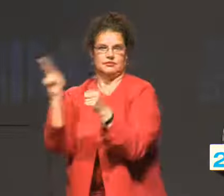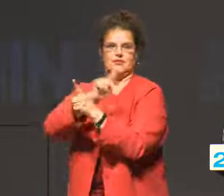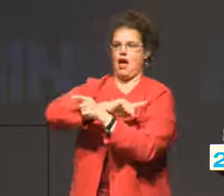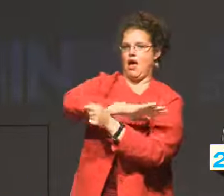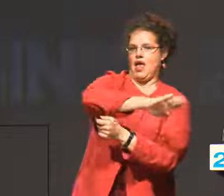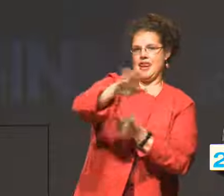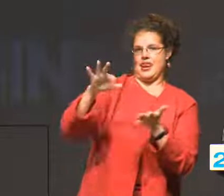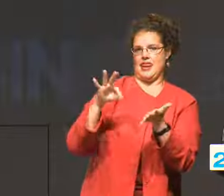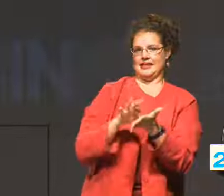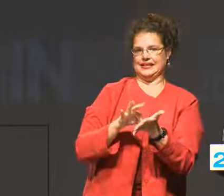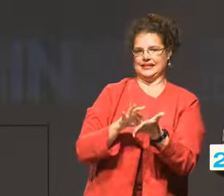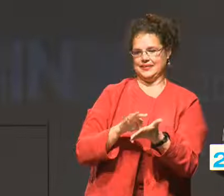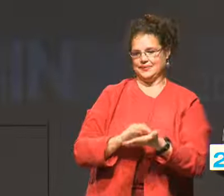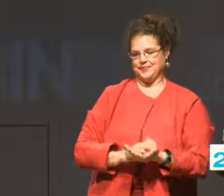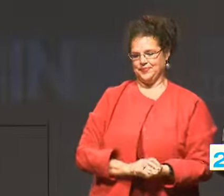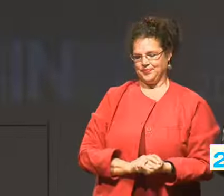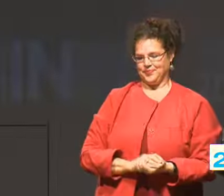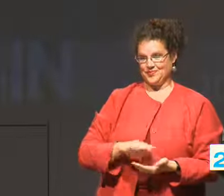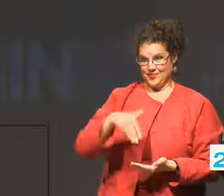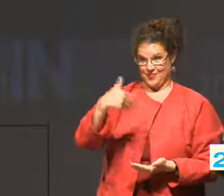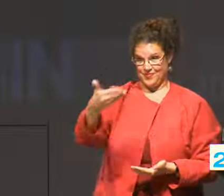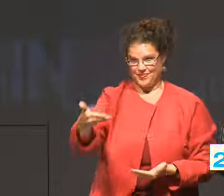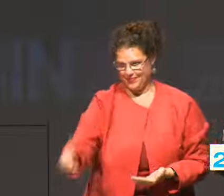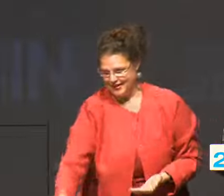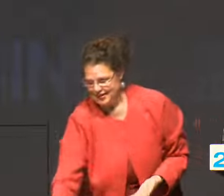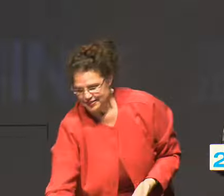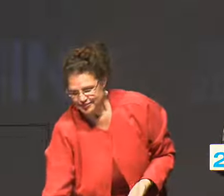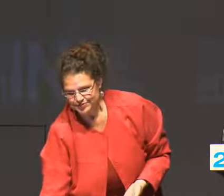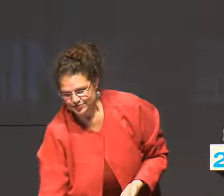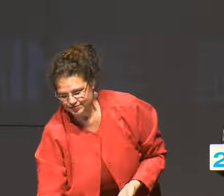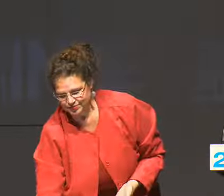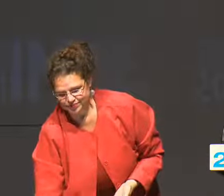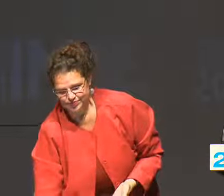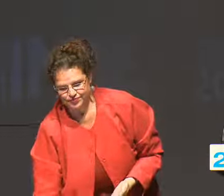auch automatisch alle und ist alles betroffen.